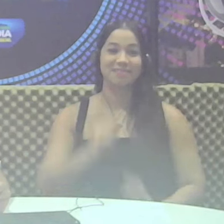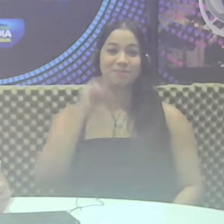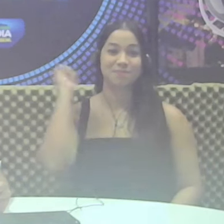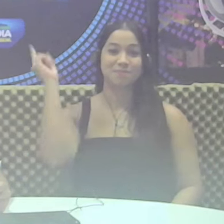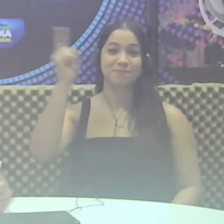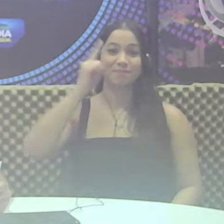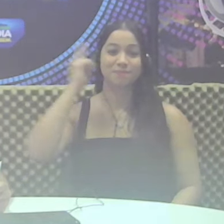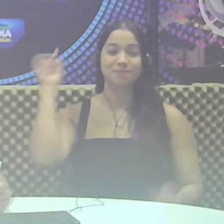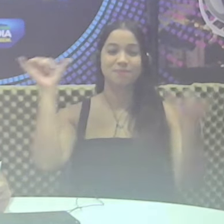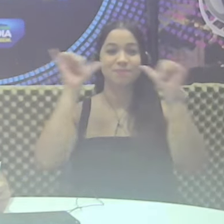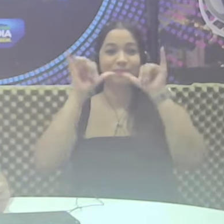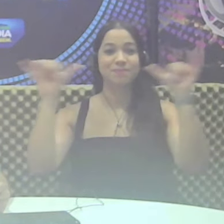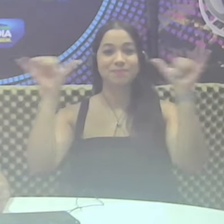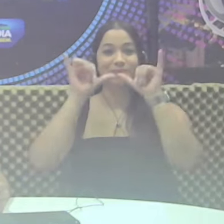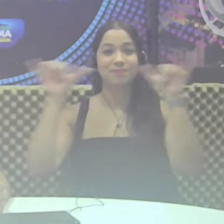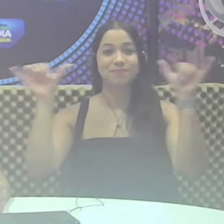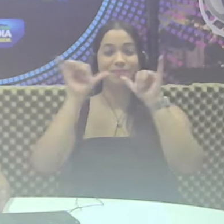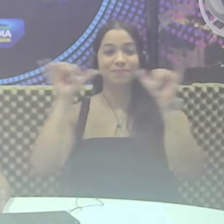Giro de